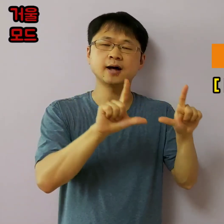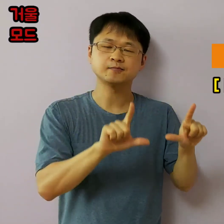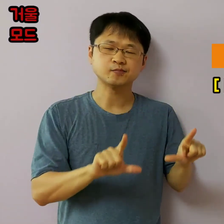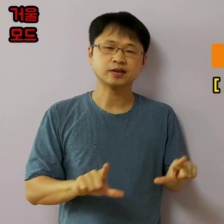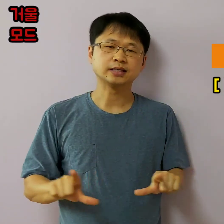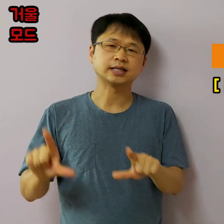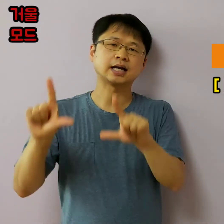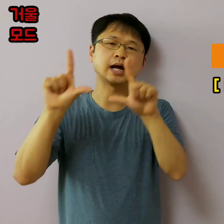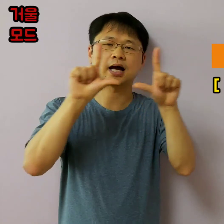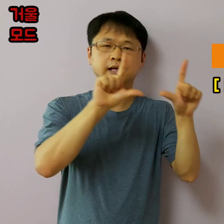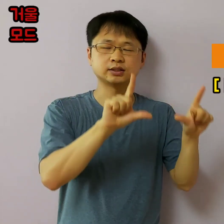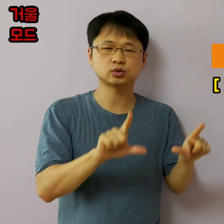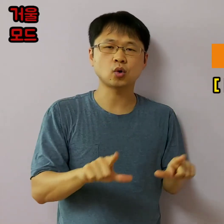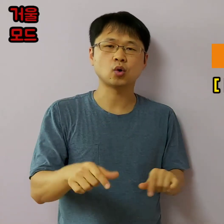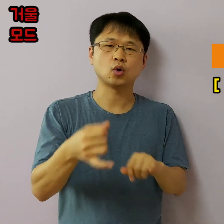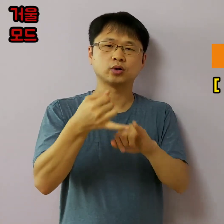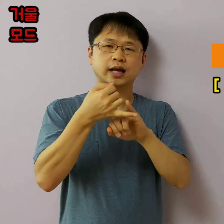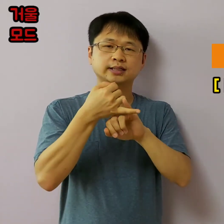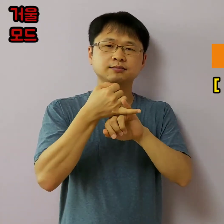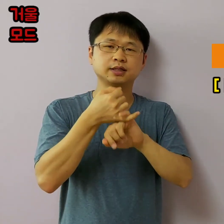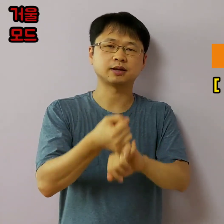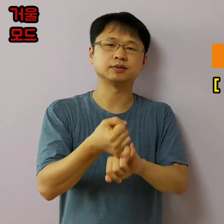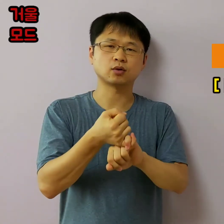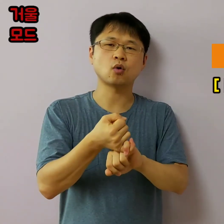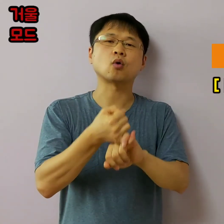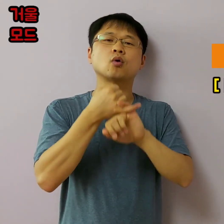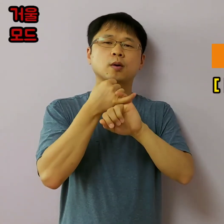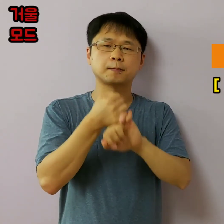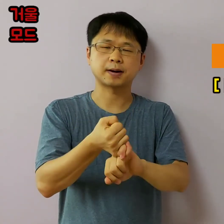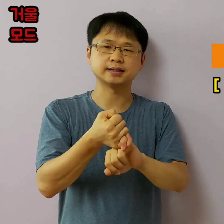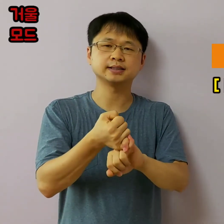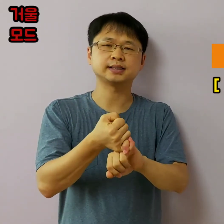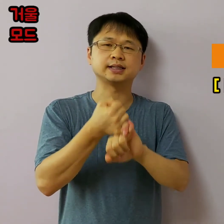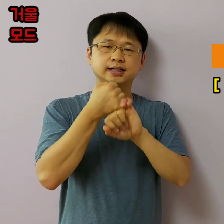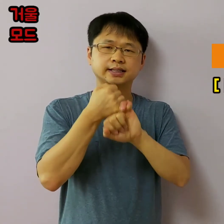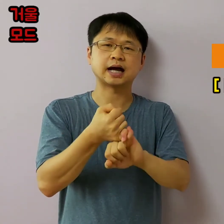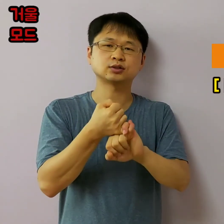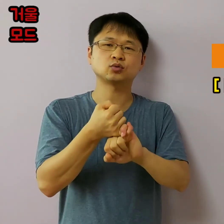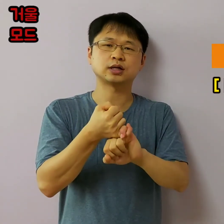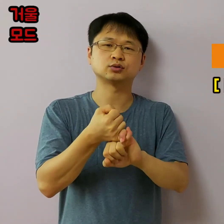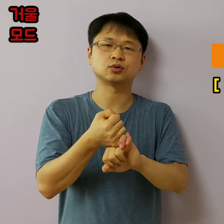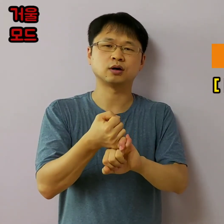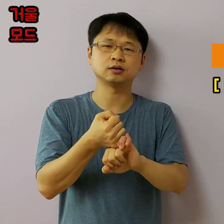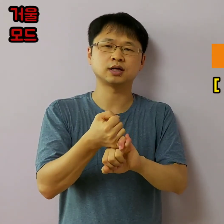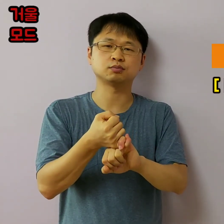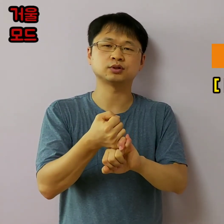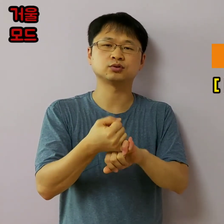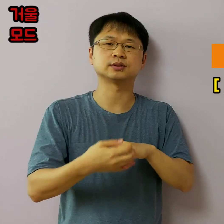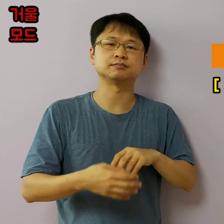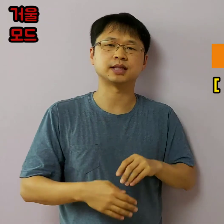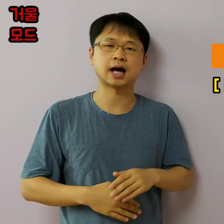됩니다. 살아가겠소 다짐이기 때문에 꼭 반드시 약속이라는 수어 뒤에